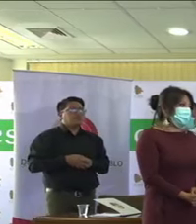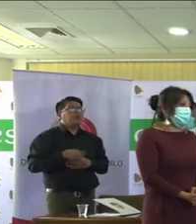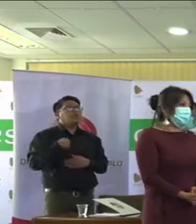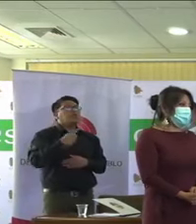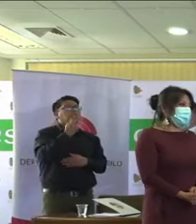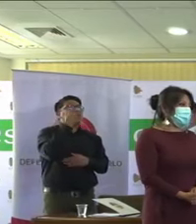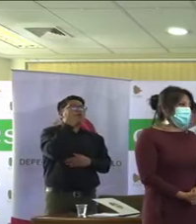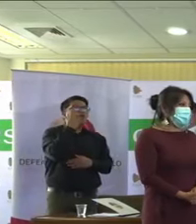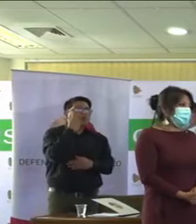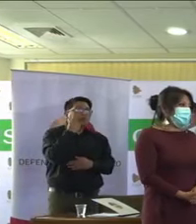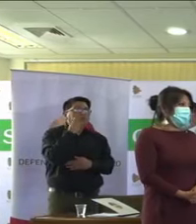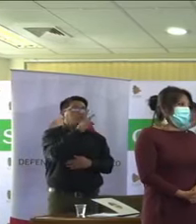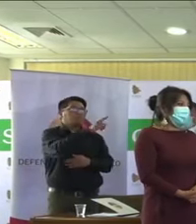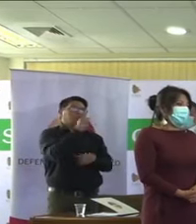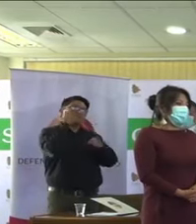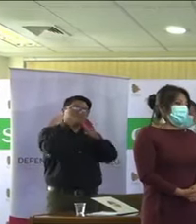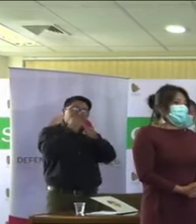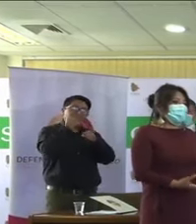la compañera.